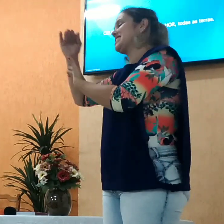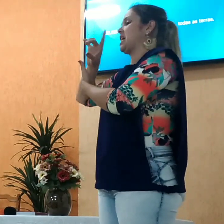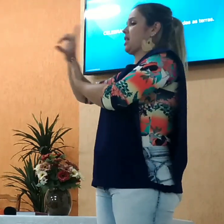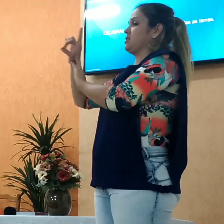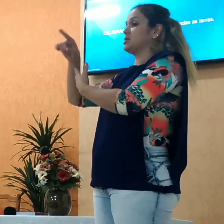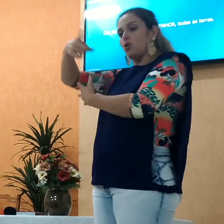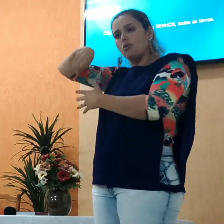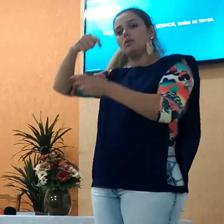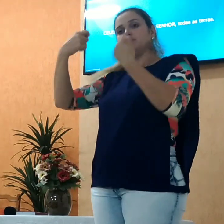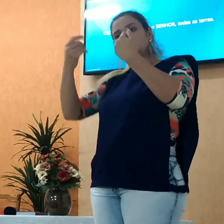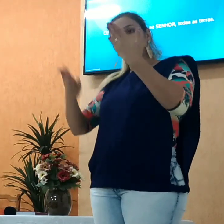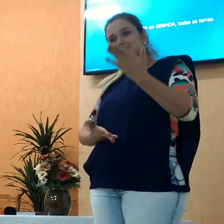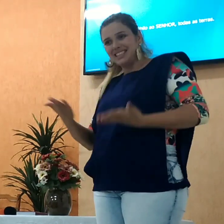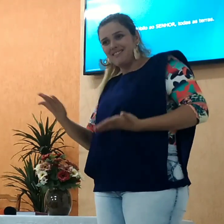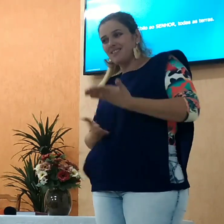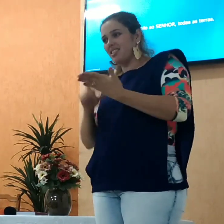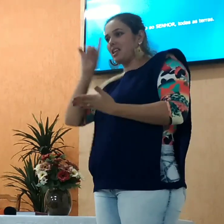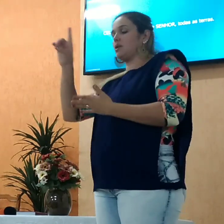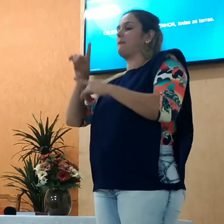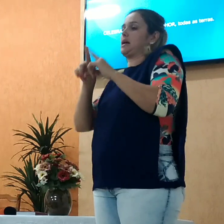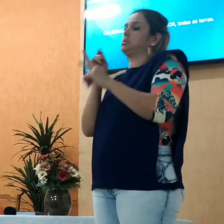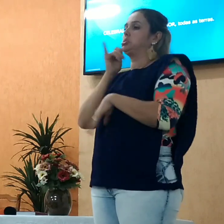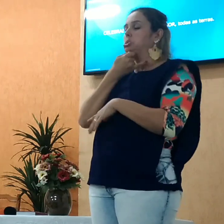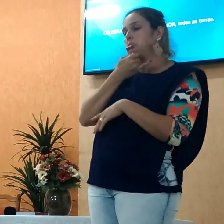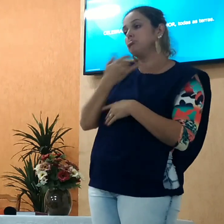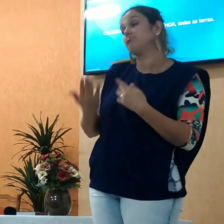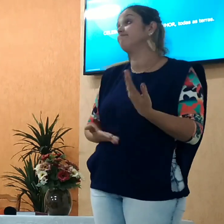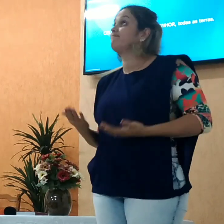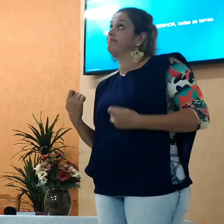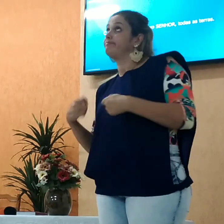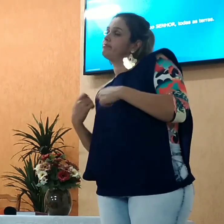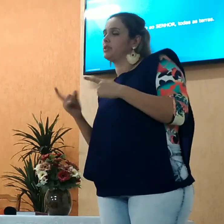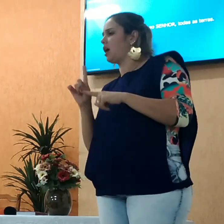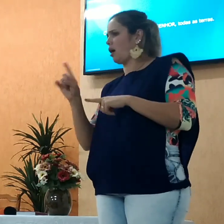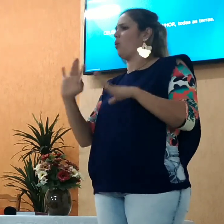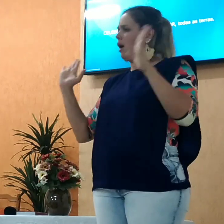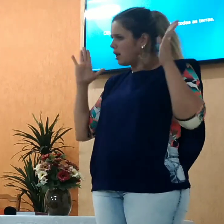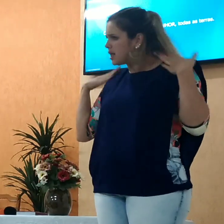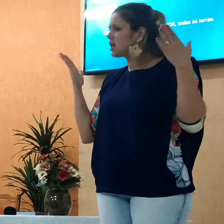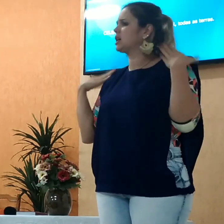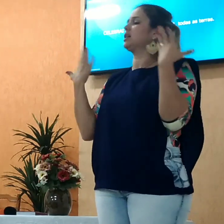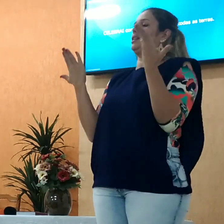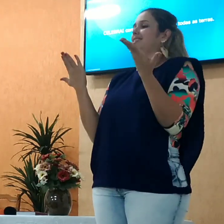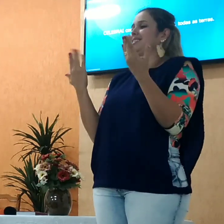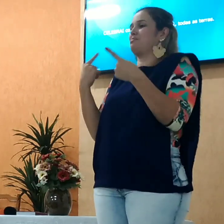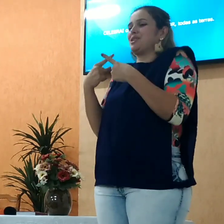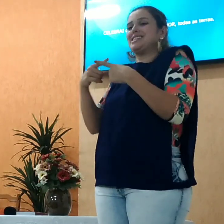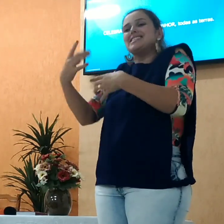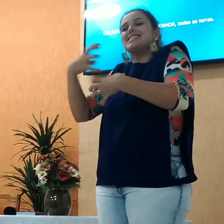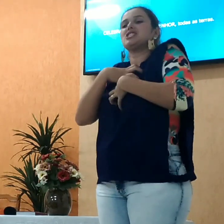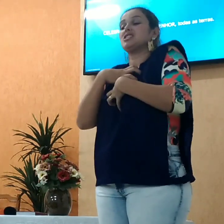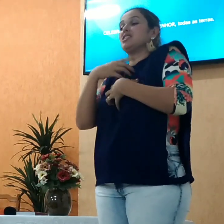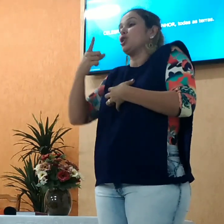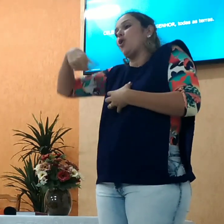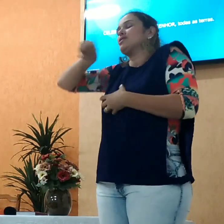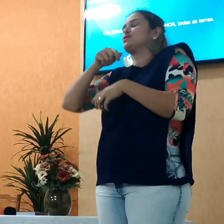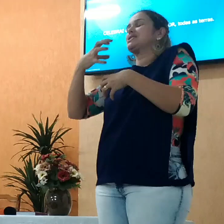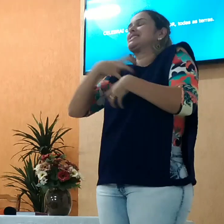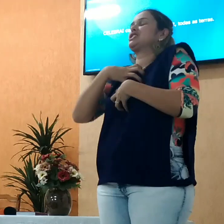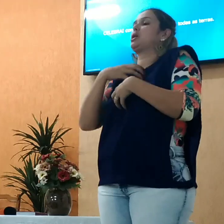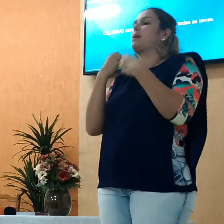alegria. Como é bom quando nós servimos com alegria. Nós não sentimos peso, não